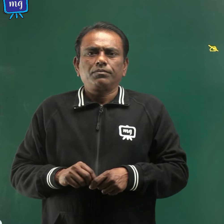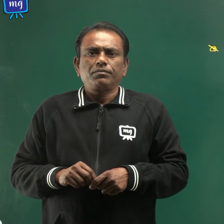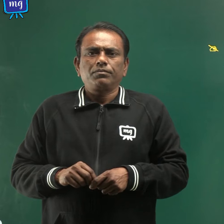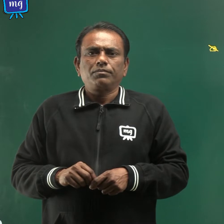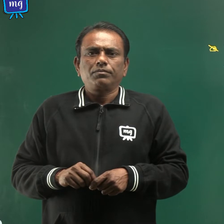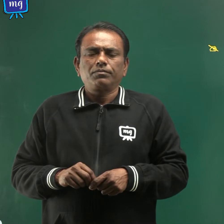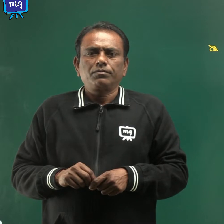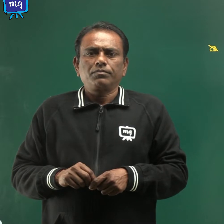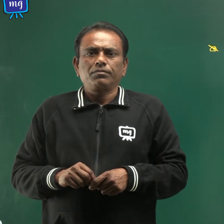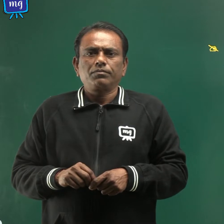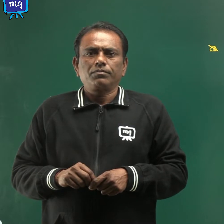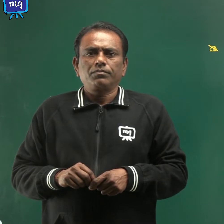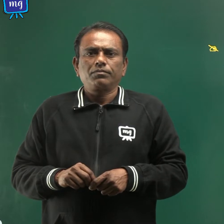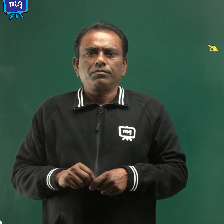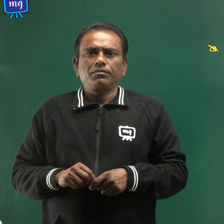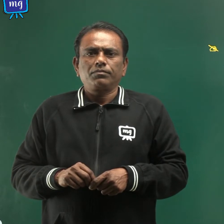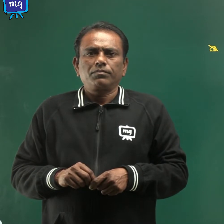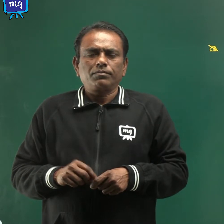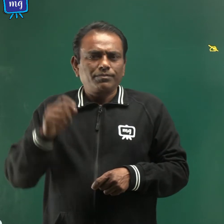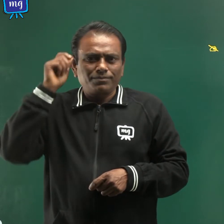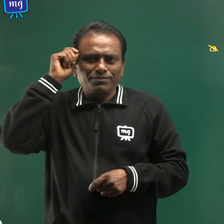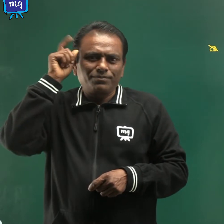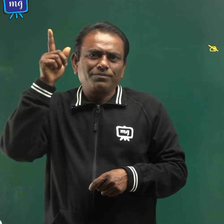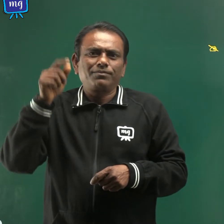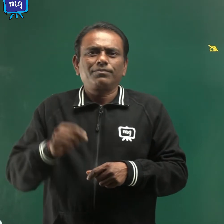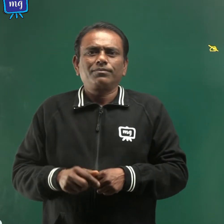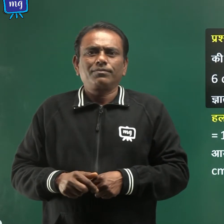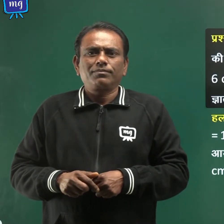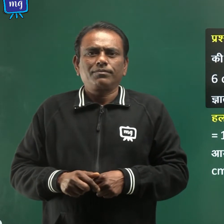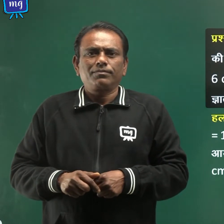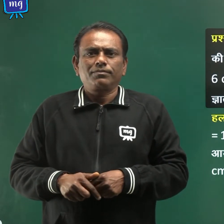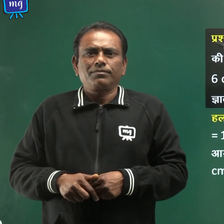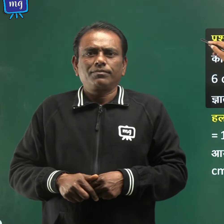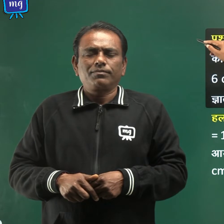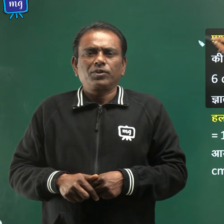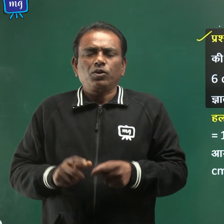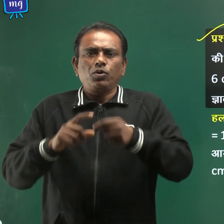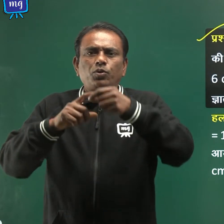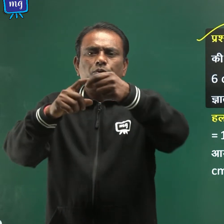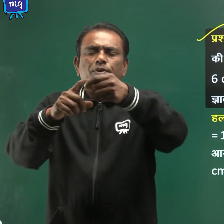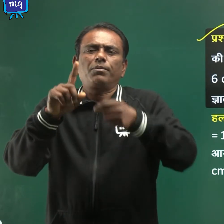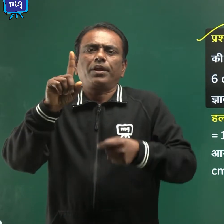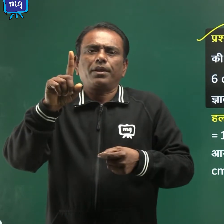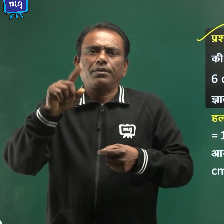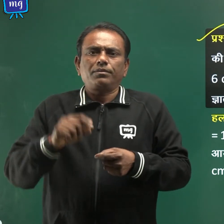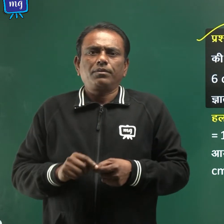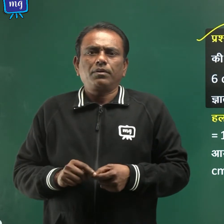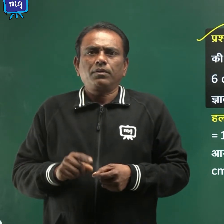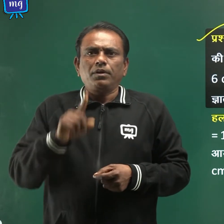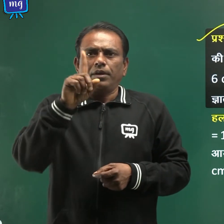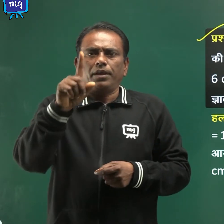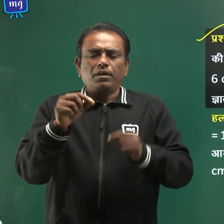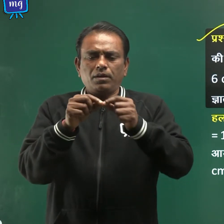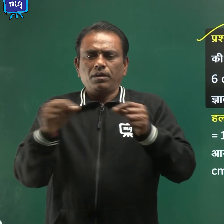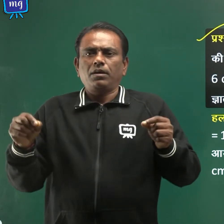हुआ है मैं समझ गया कि नहीं आ कि एक